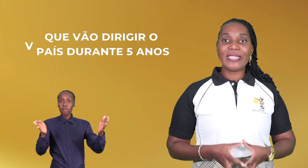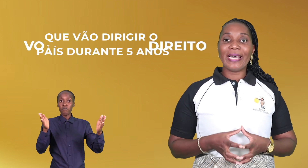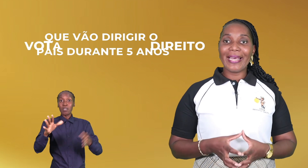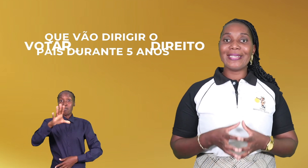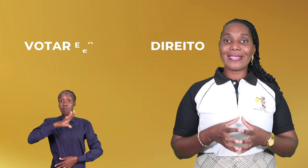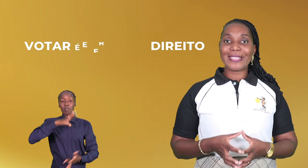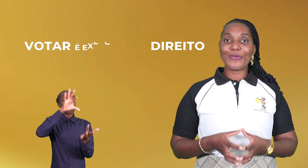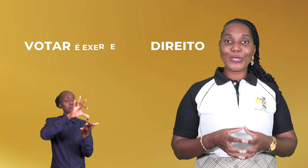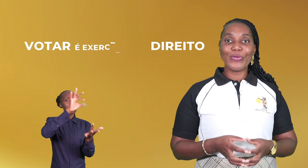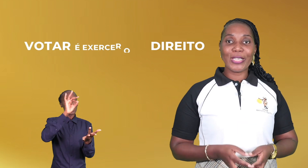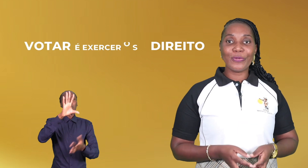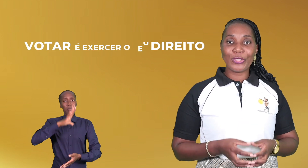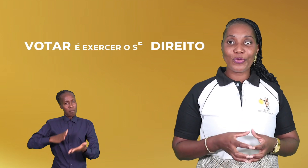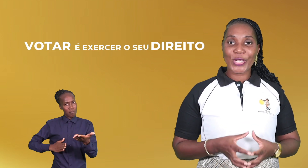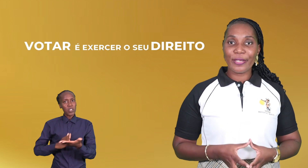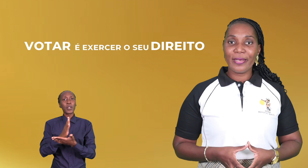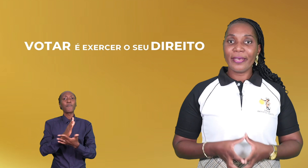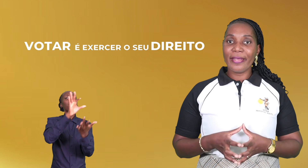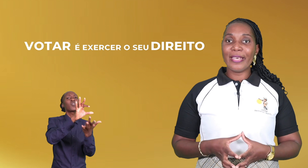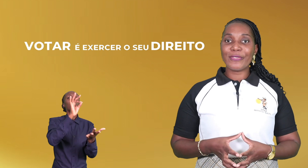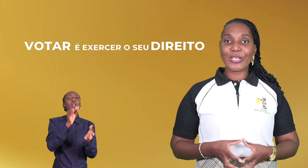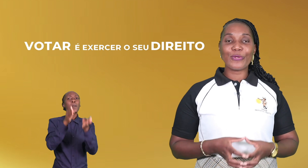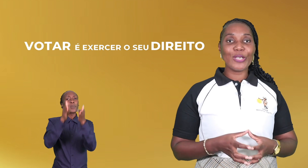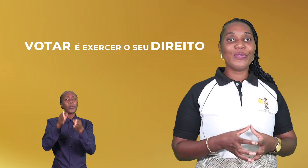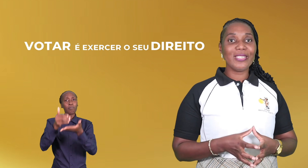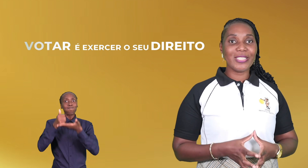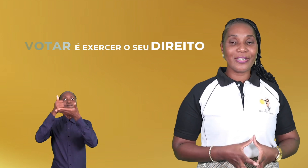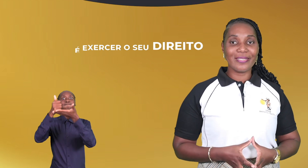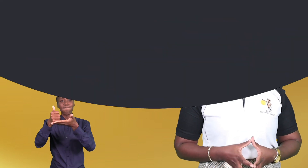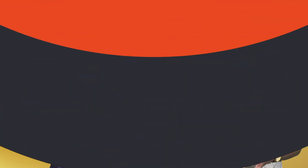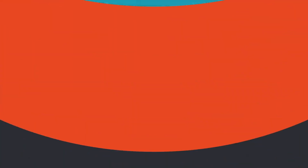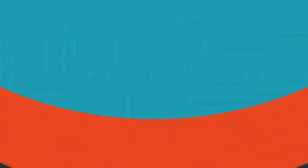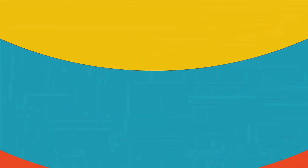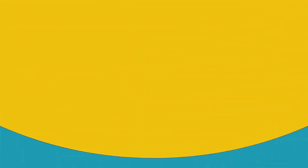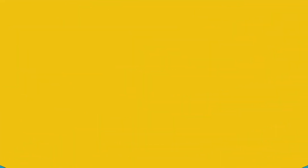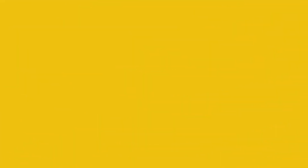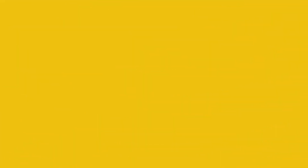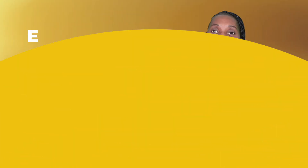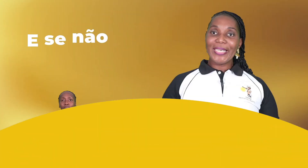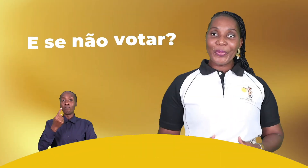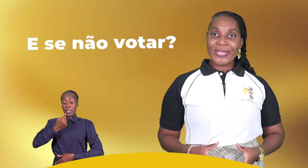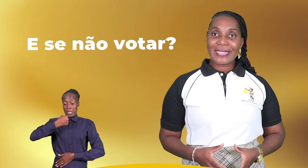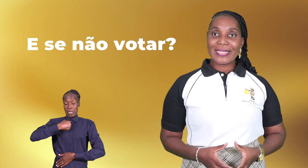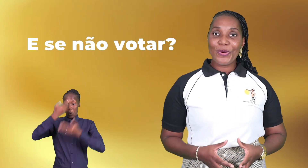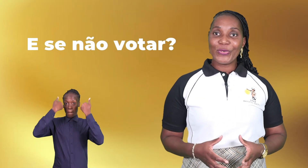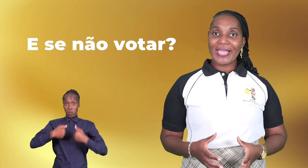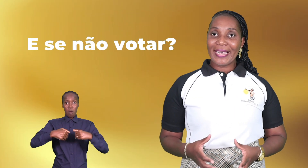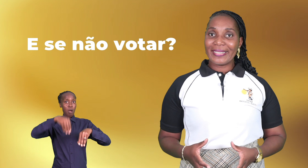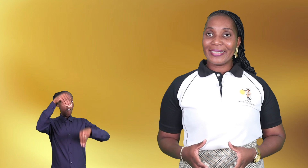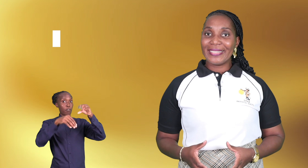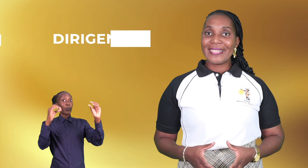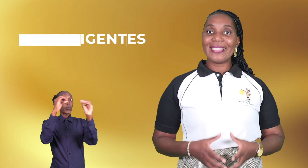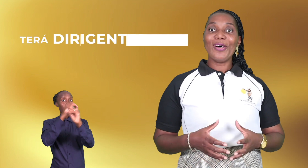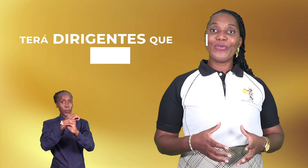Votando, estará a exercer o seu direito de escolher quem deve ser o seu dirigente. O que acontece se não